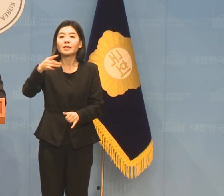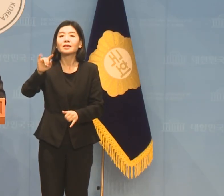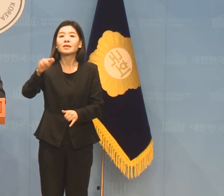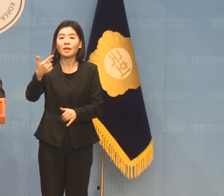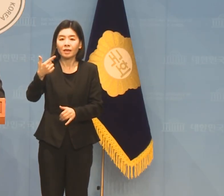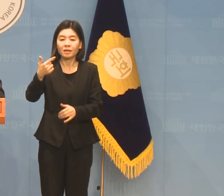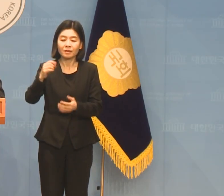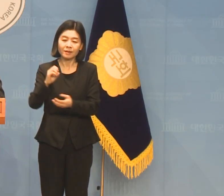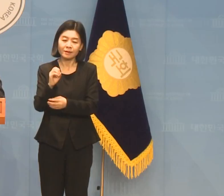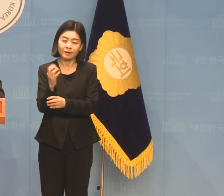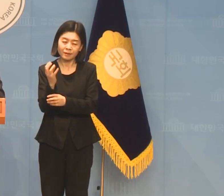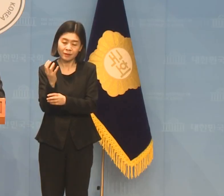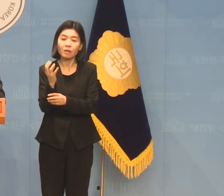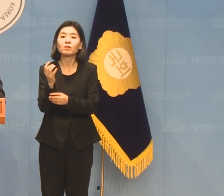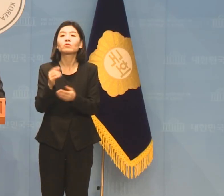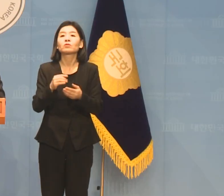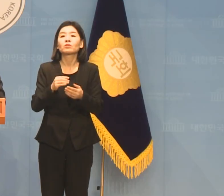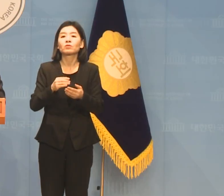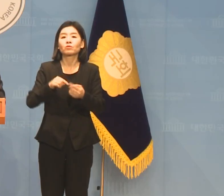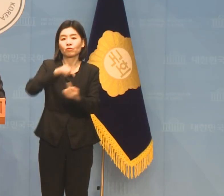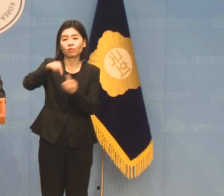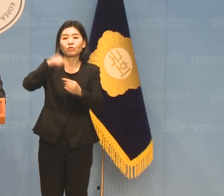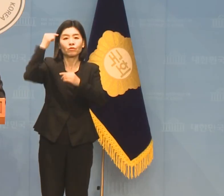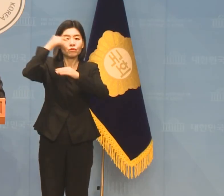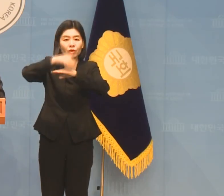예정입니다. 국민 사이렌은